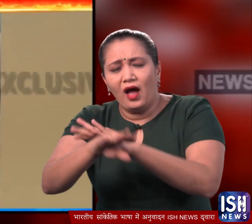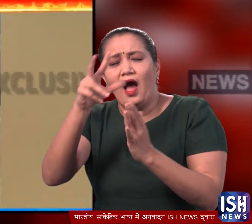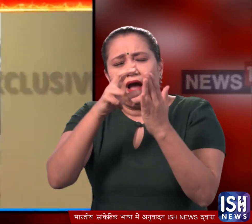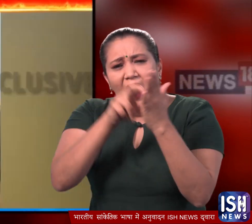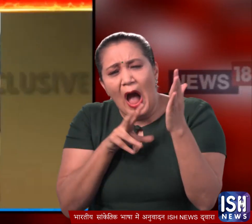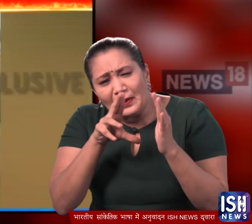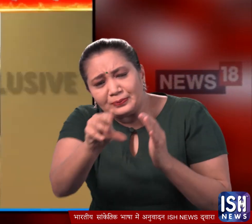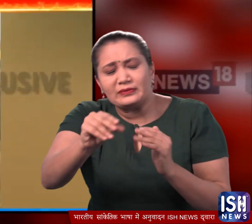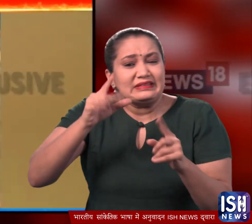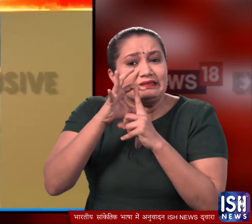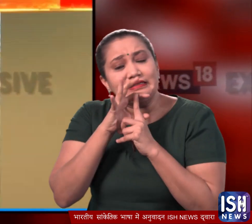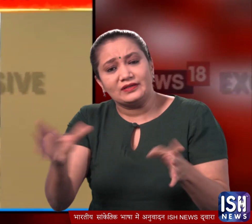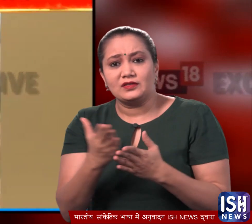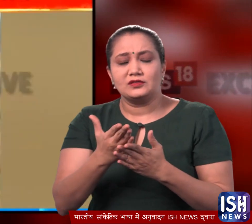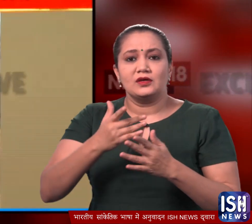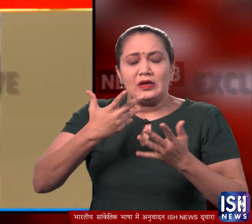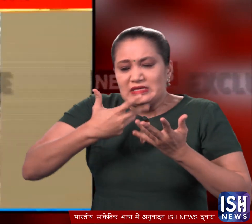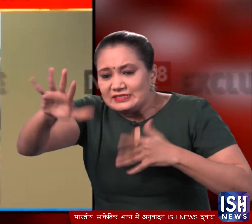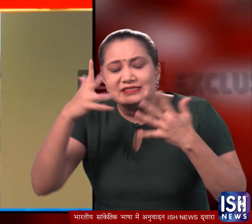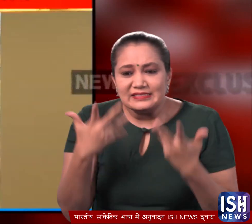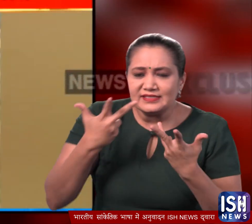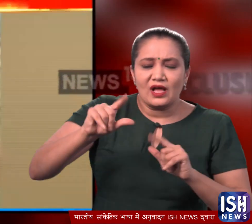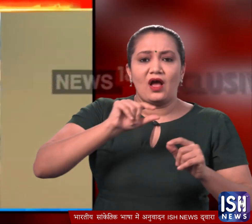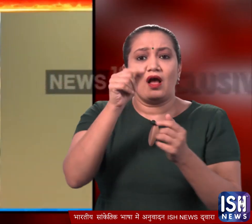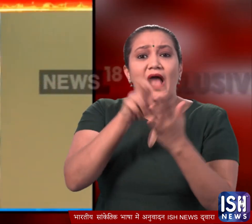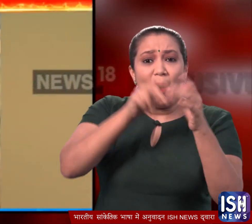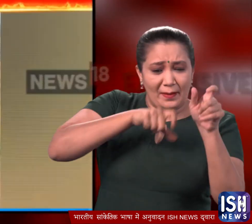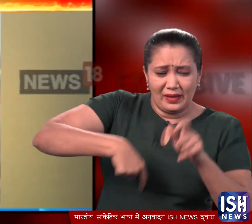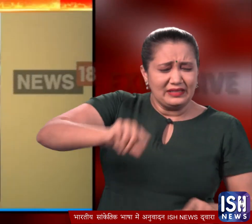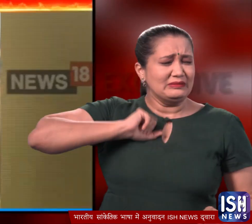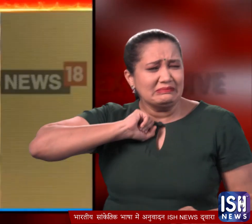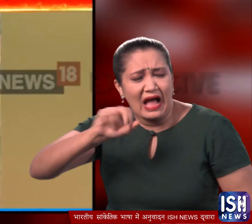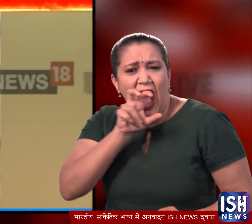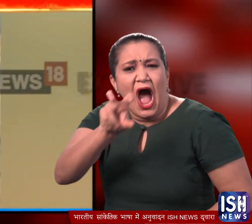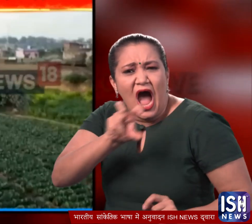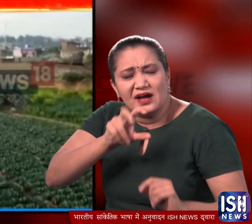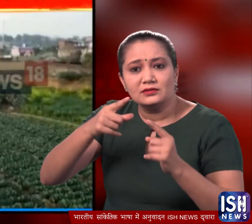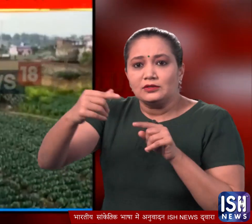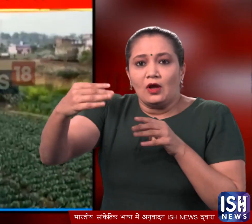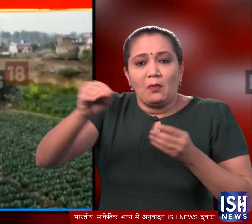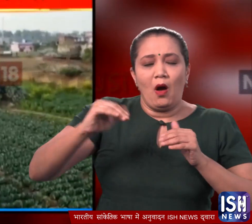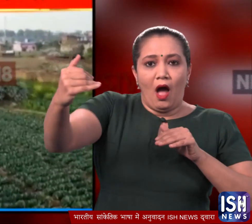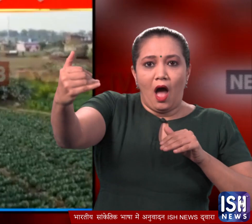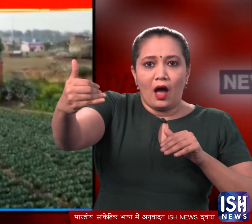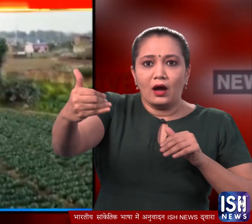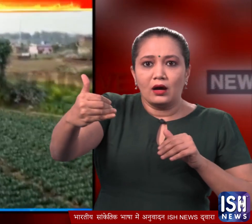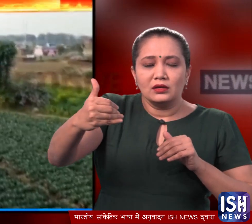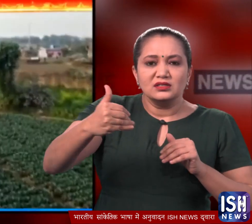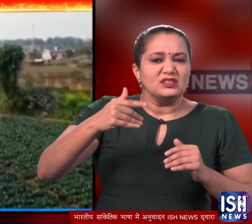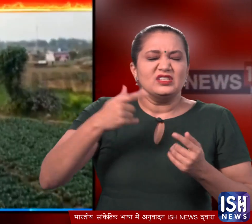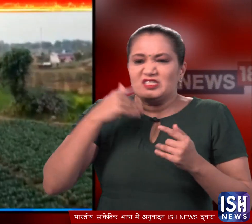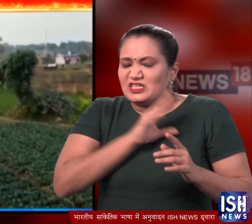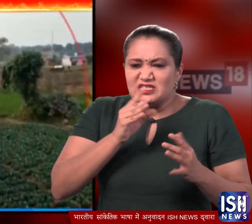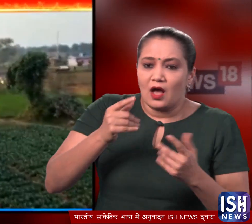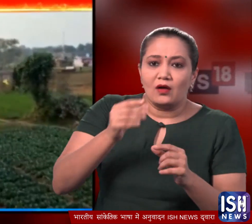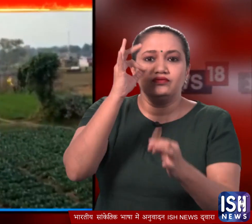ने जमकर तांडव मचाया। उसे भगाने के लिए गांव के लोग जोर जोर से चिल्लाने लगे, जिसके बाद वो उनकी तरफ बढ़ने लगी। लेकिन तभी कुछ लोगों ने उसे डराने के